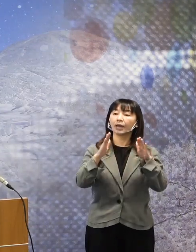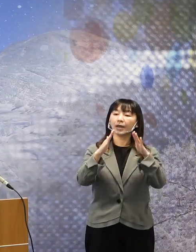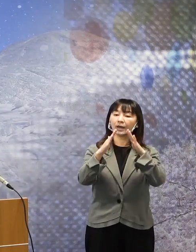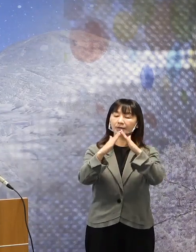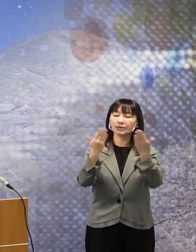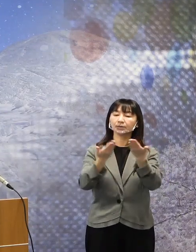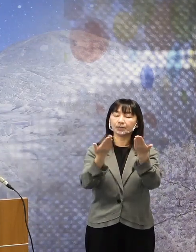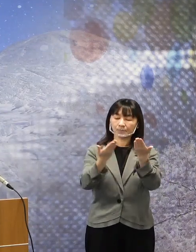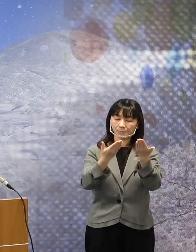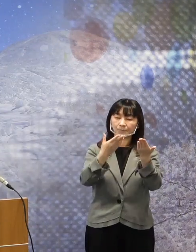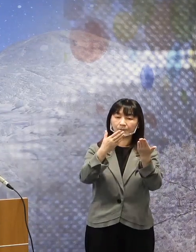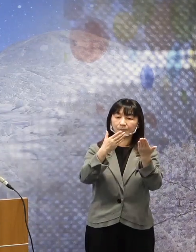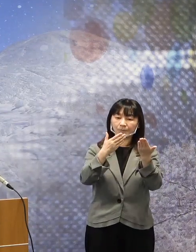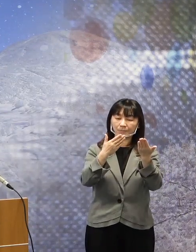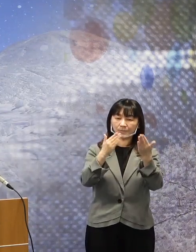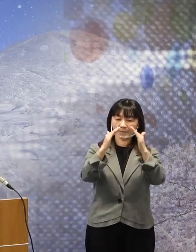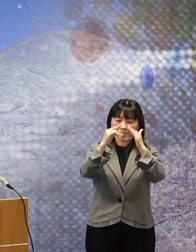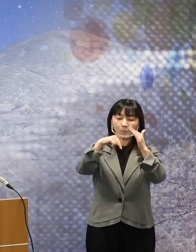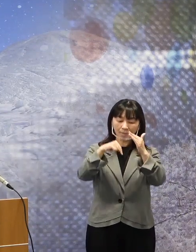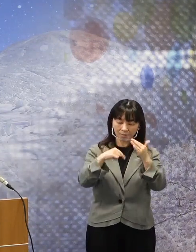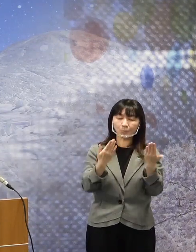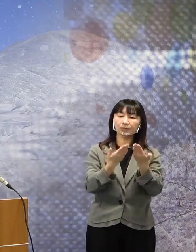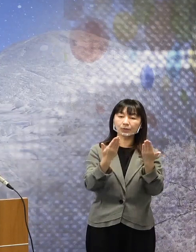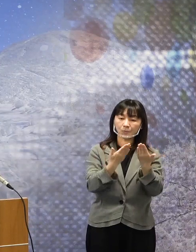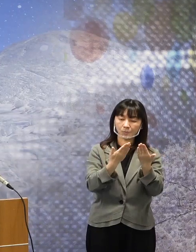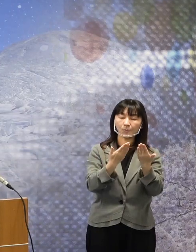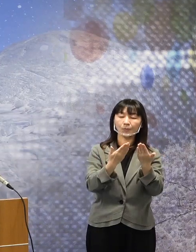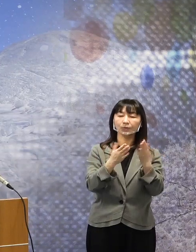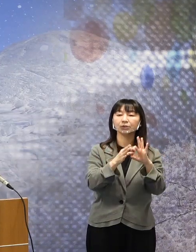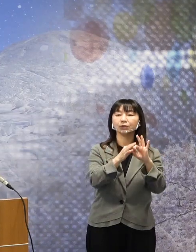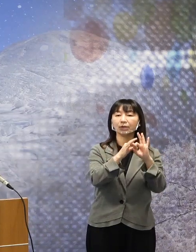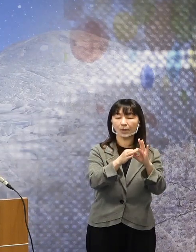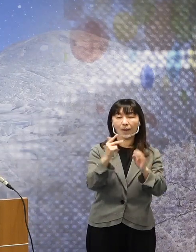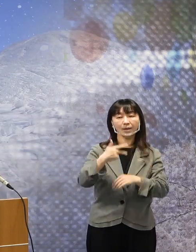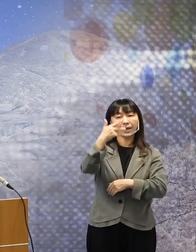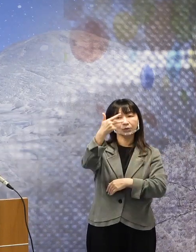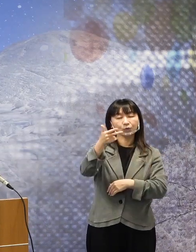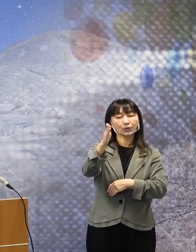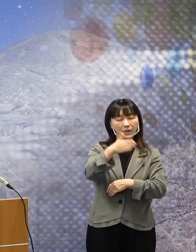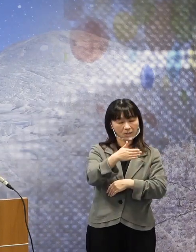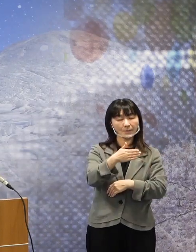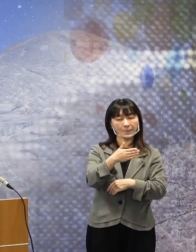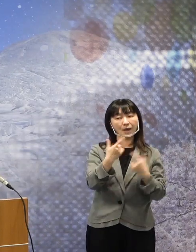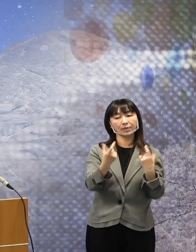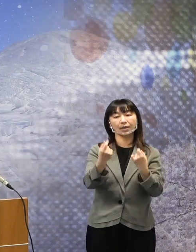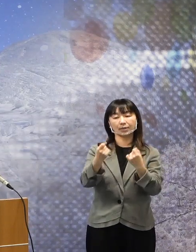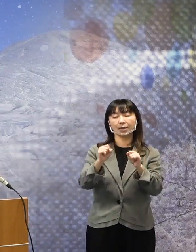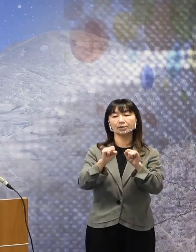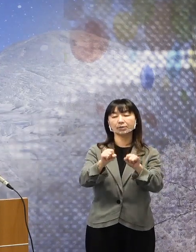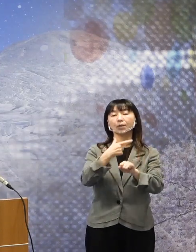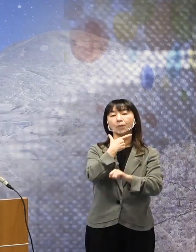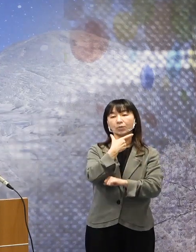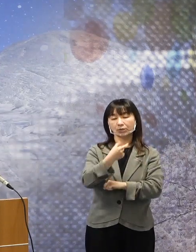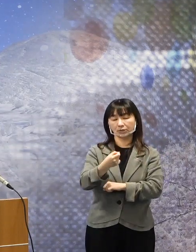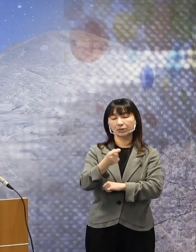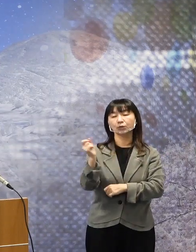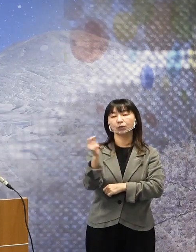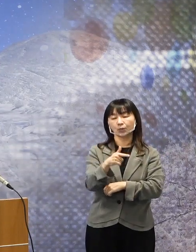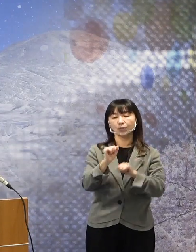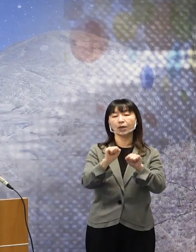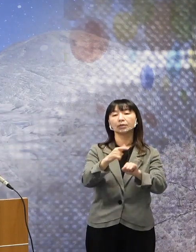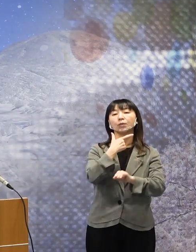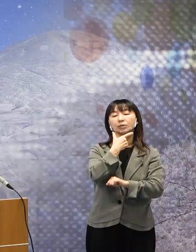会社によっては週明け月曜日とかそういうところもあるでしょうけれども、まあ、そうしたことは徹底をぜひいただきたい、まあ、即やっていただければと思います